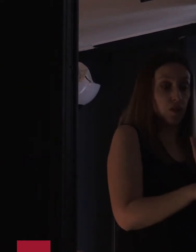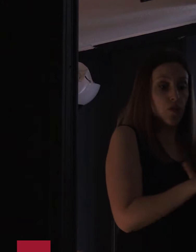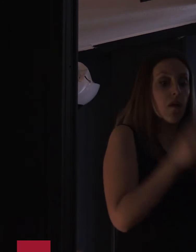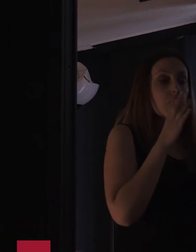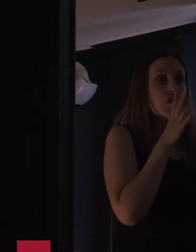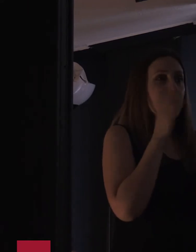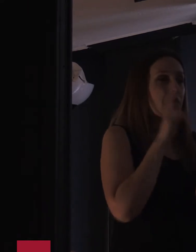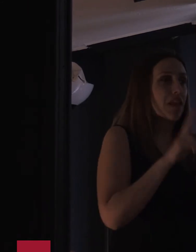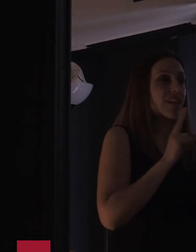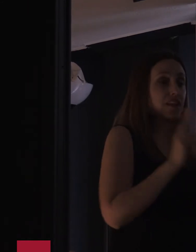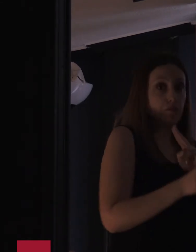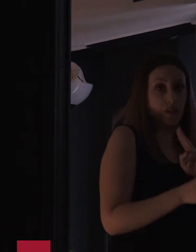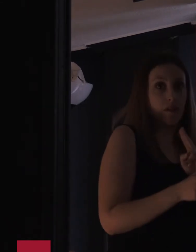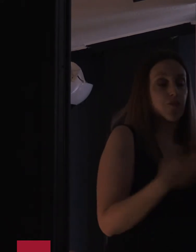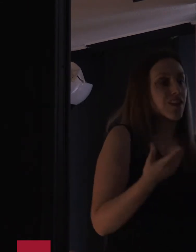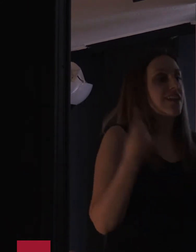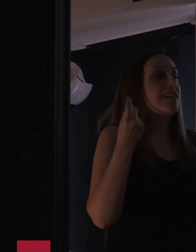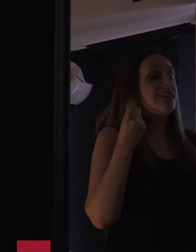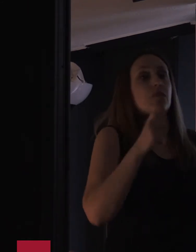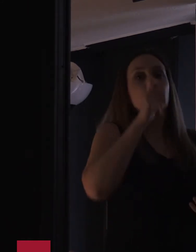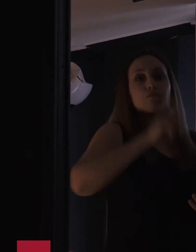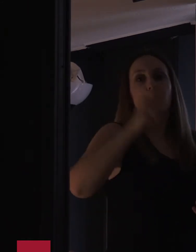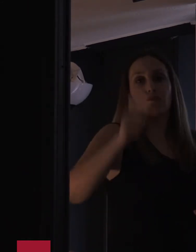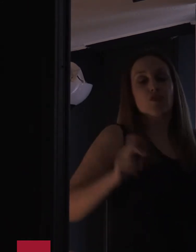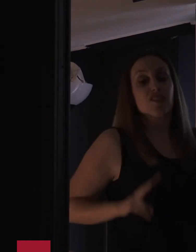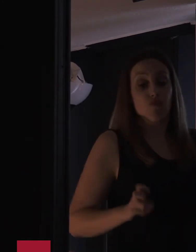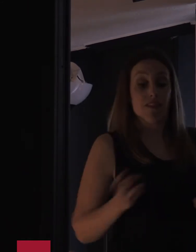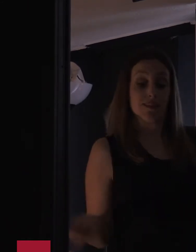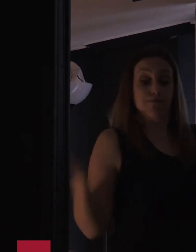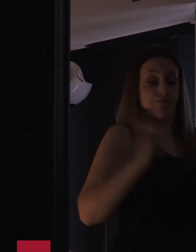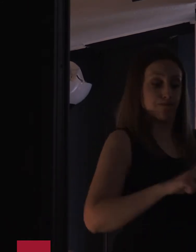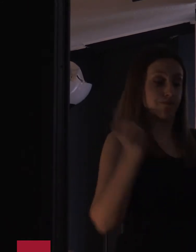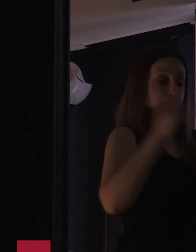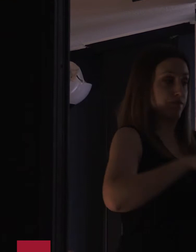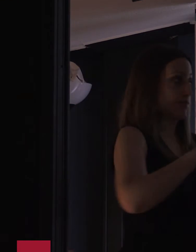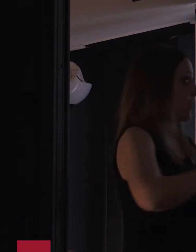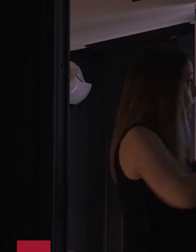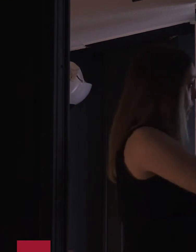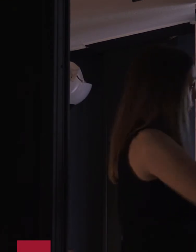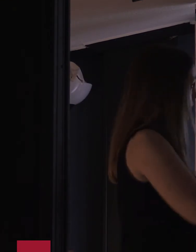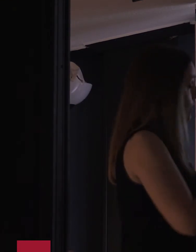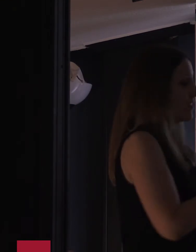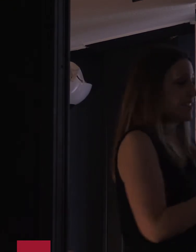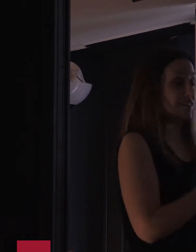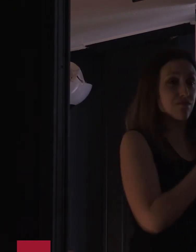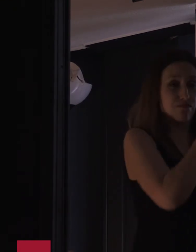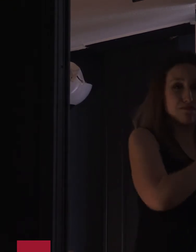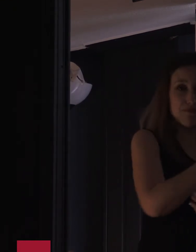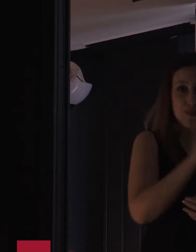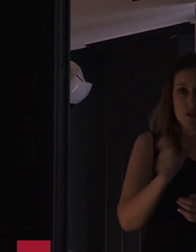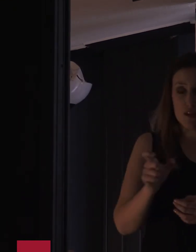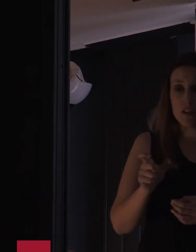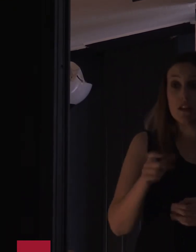respuesta, ¿a qué nueva gente tenemos que incorporar? ¿Toda esta gente ha hecho falta para demostrar o para